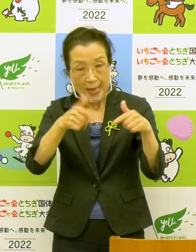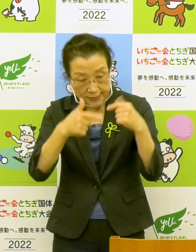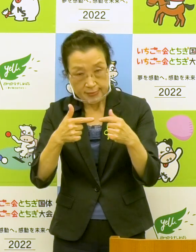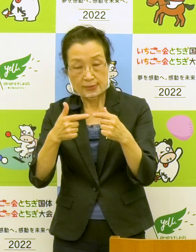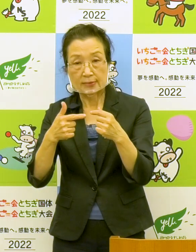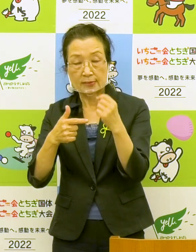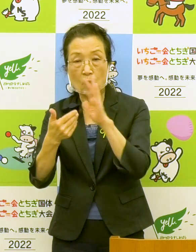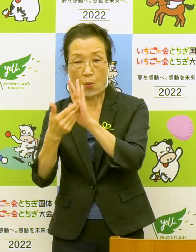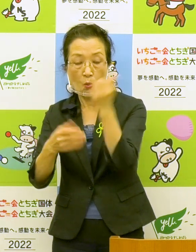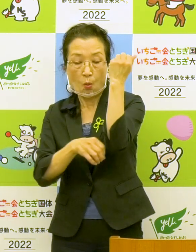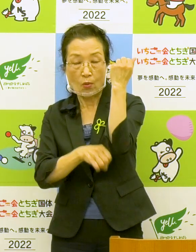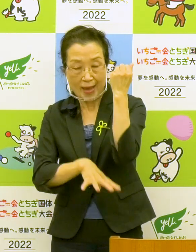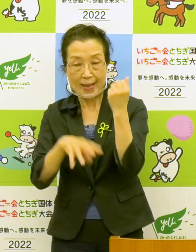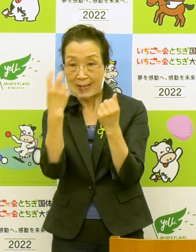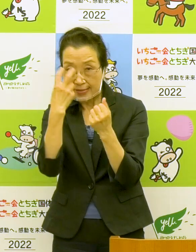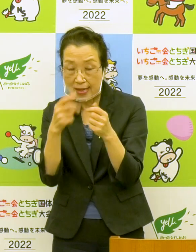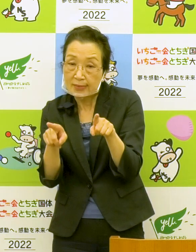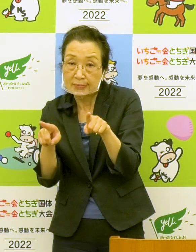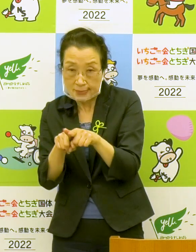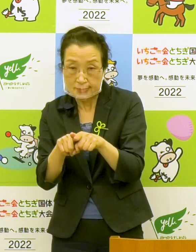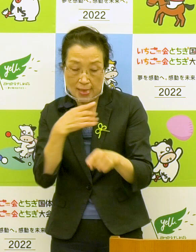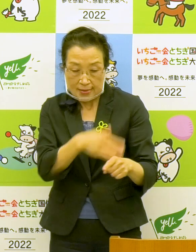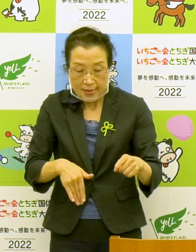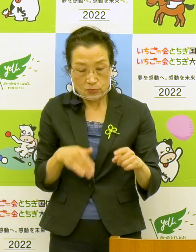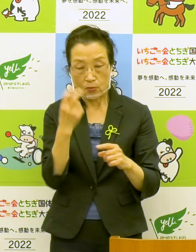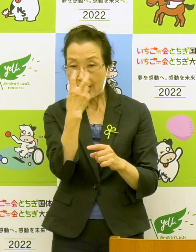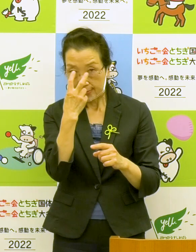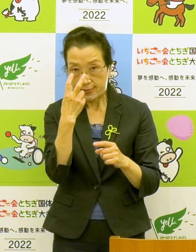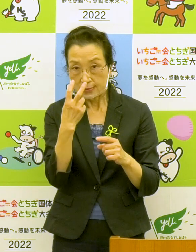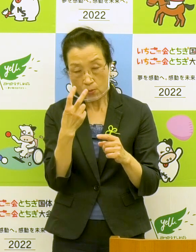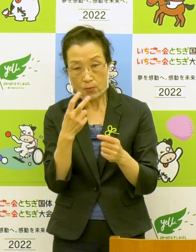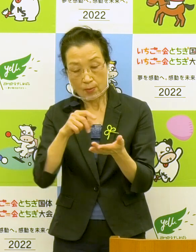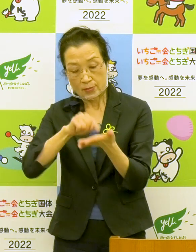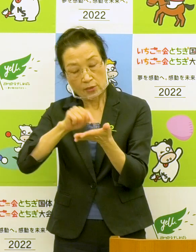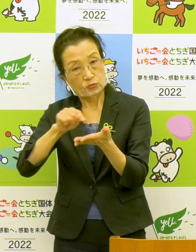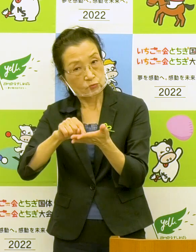ものを組み合わせてですね、体調管理を行っていただくということでございます。事前キャンプ